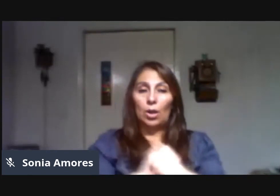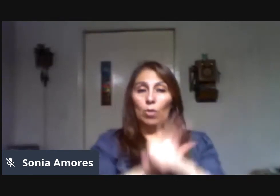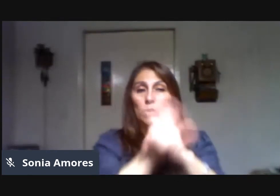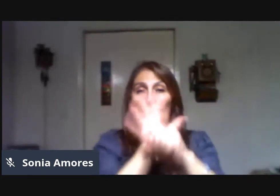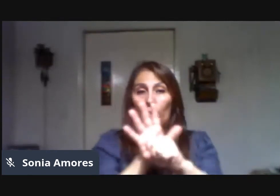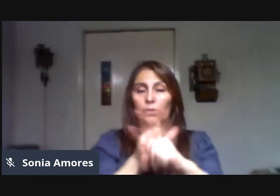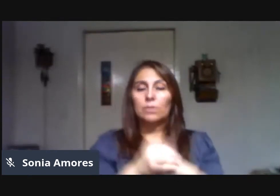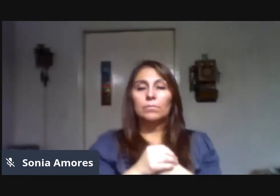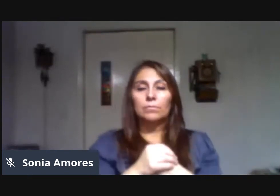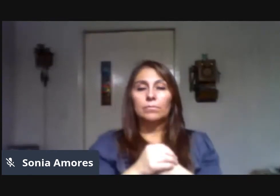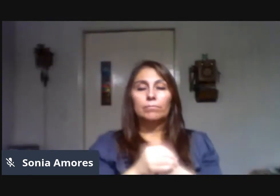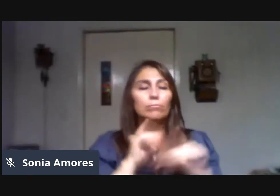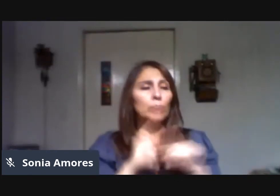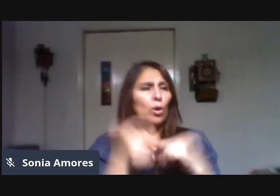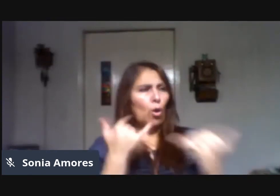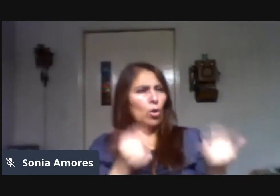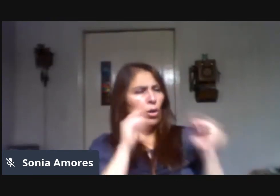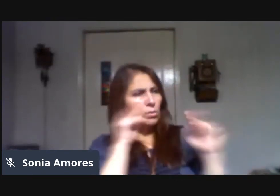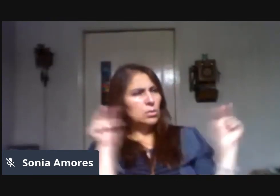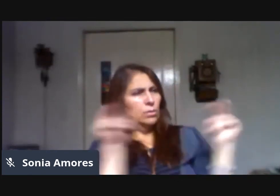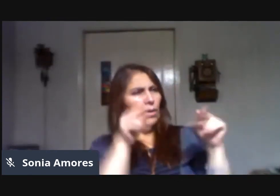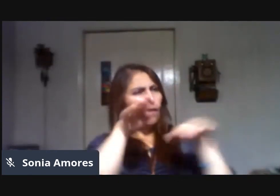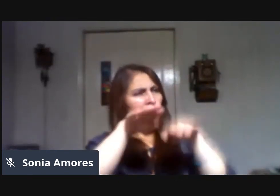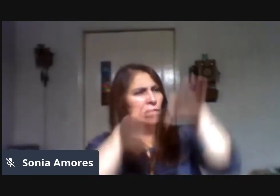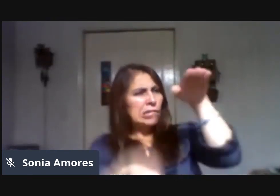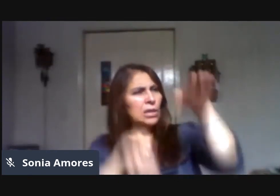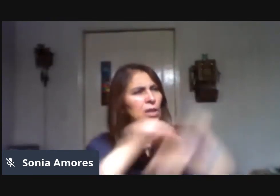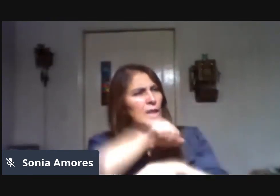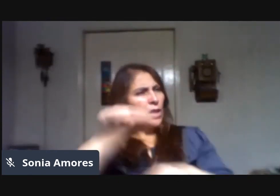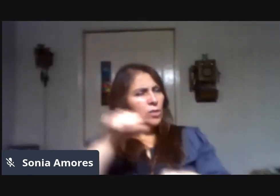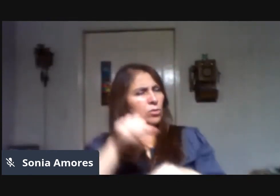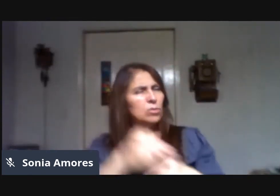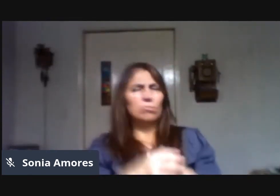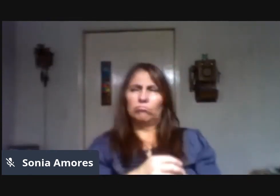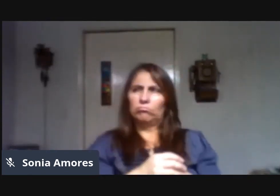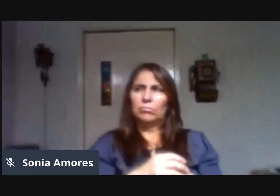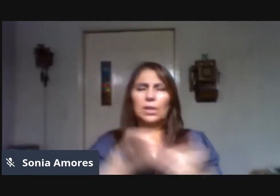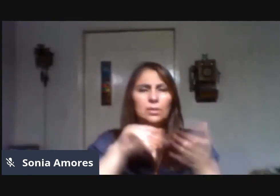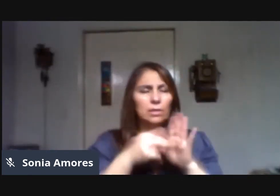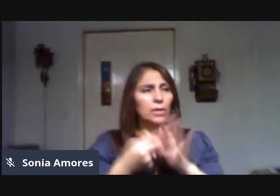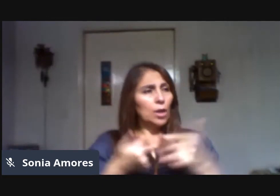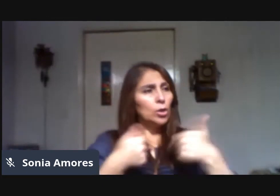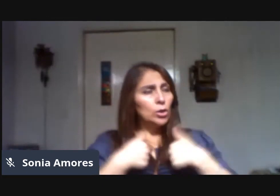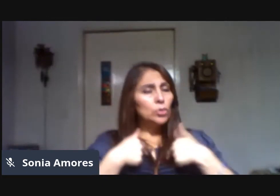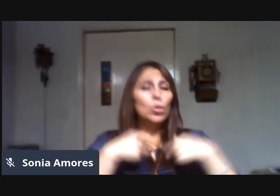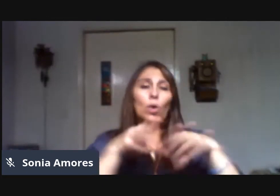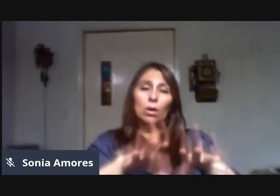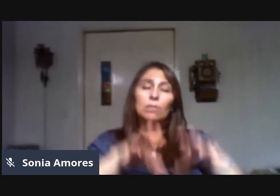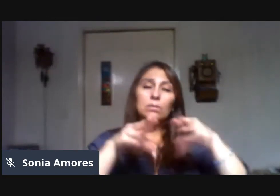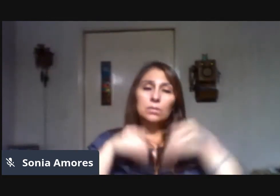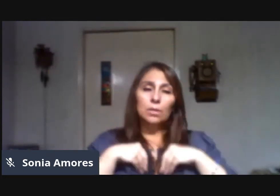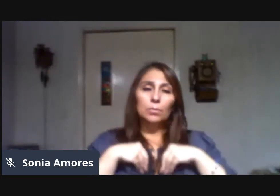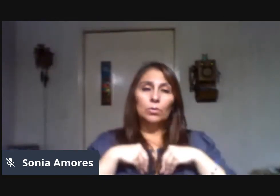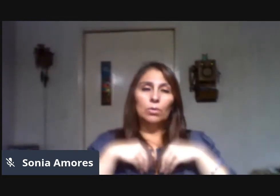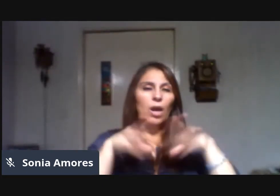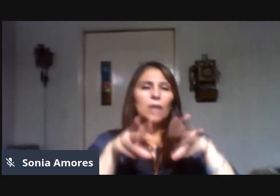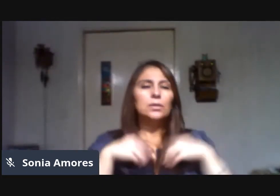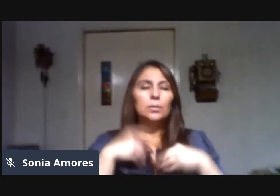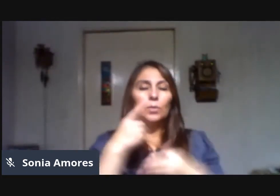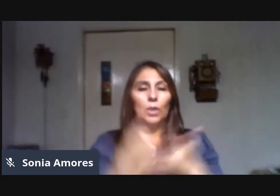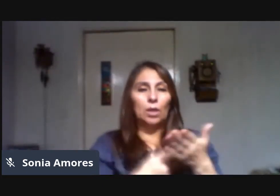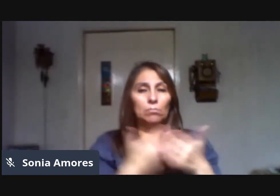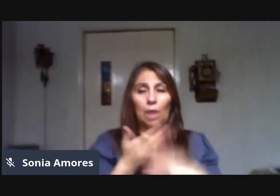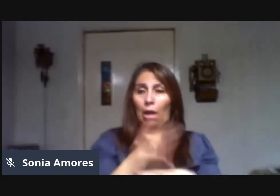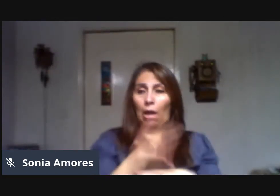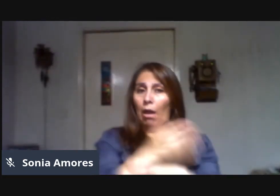visible la desigualdad de los derechos es aceptar implícitamente que no reconocíamos que había una